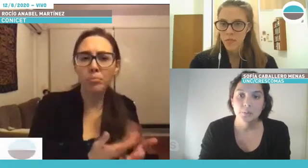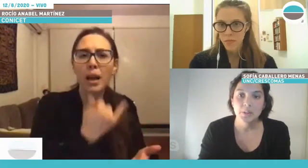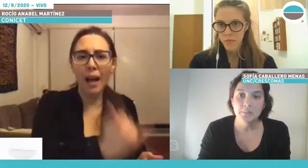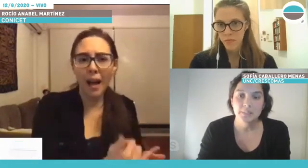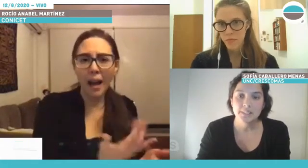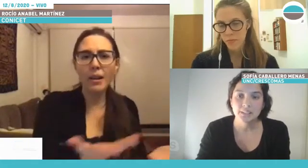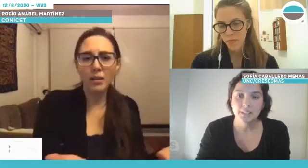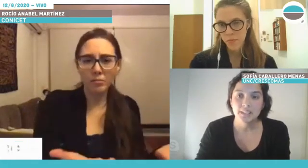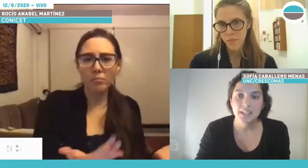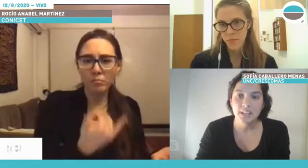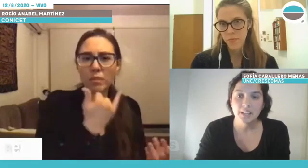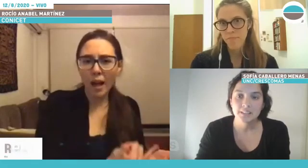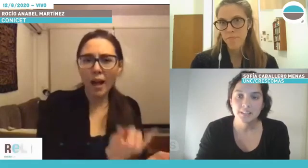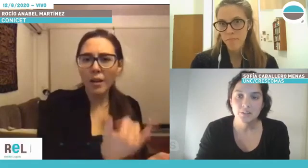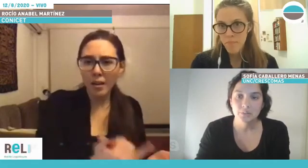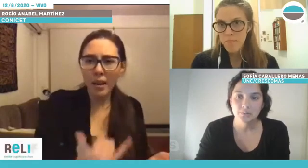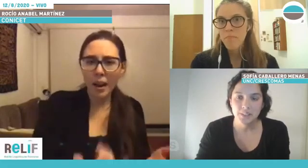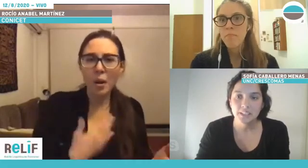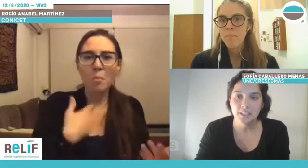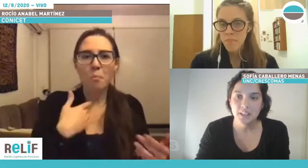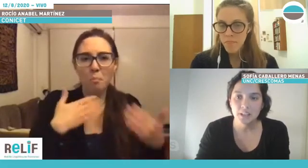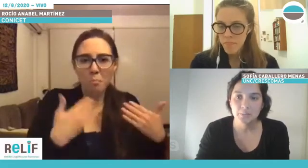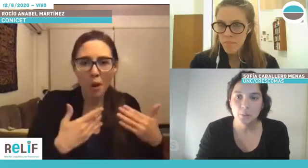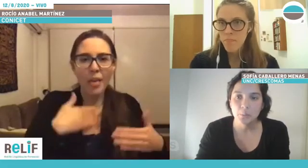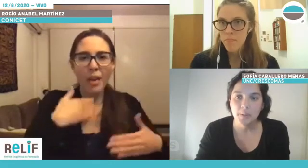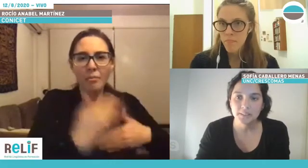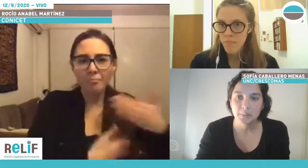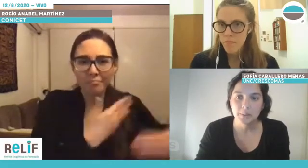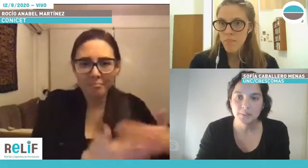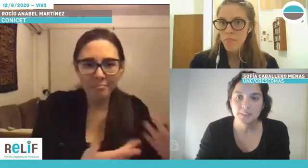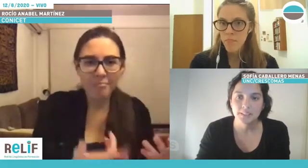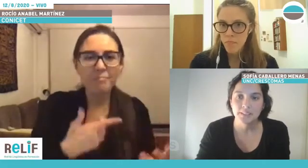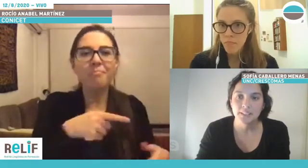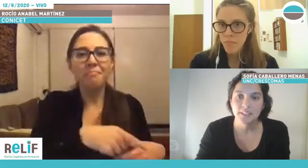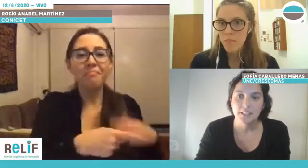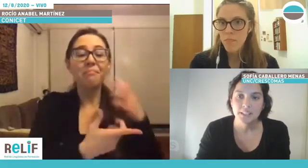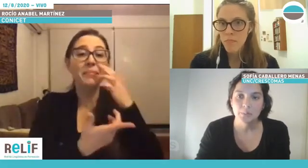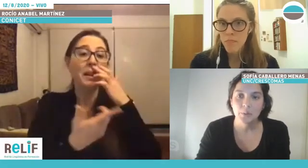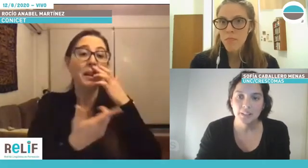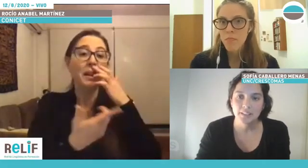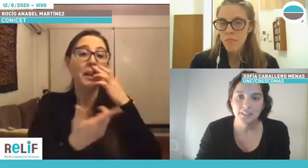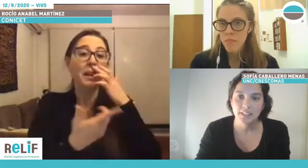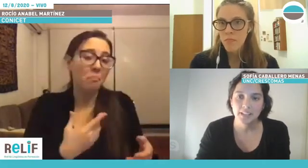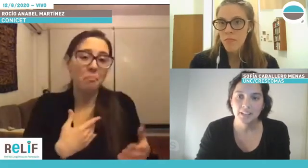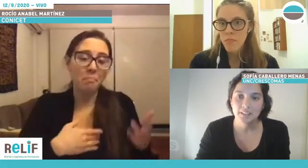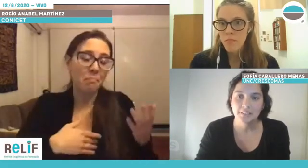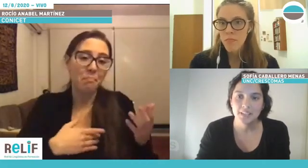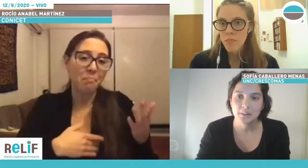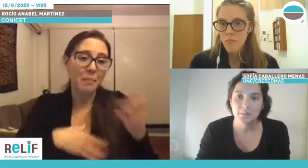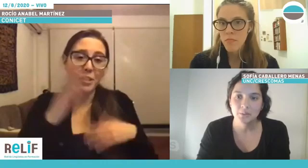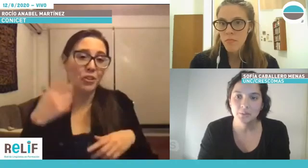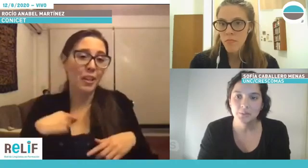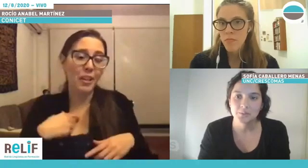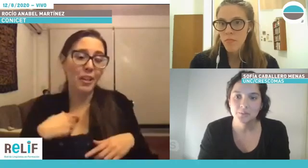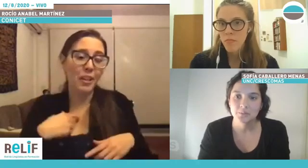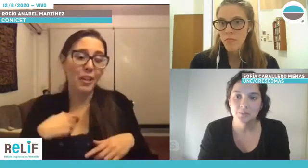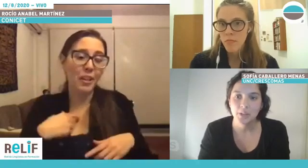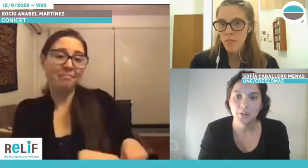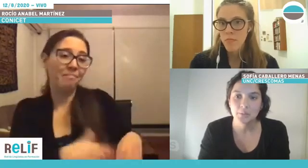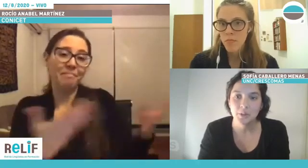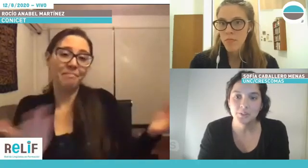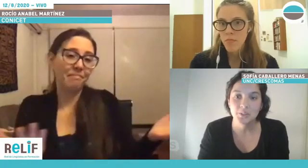que ellos pueden presentar ideas, que ellos tienen ideas y propuestas para presentar y que pueden generar,